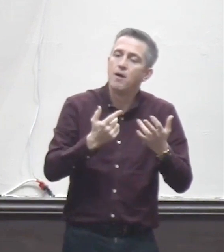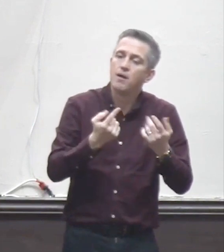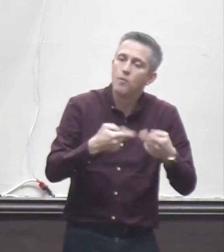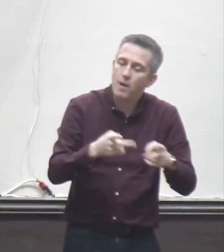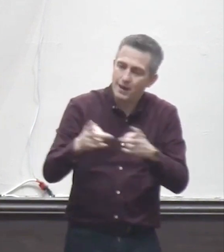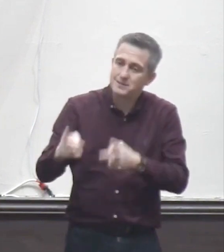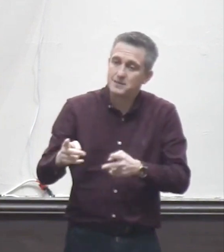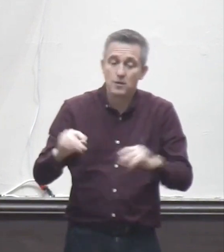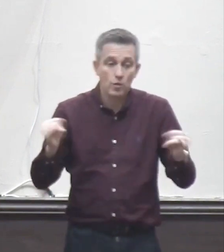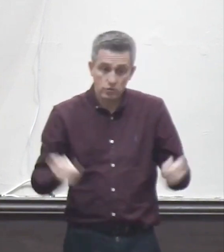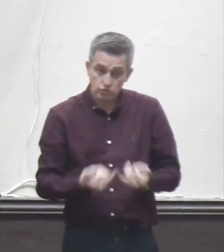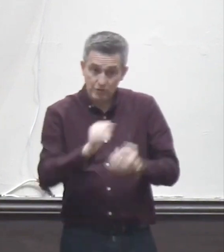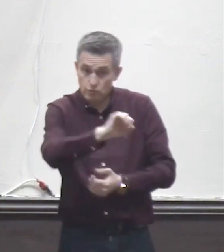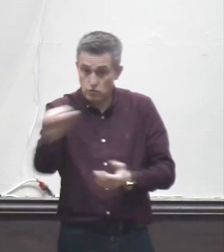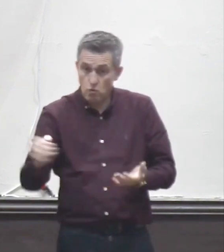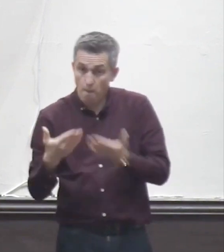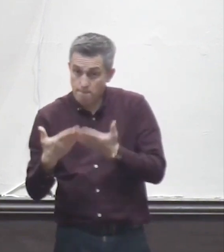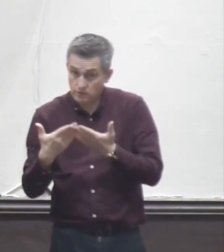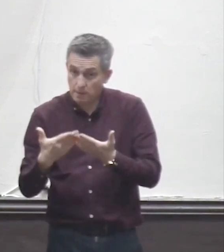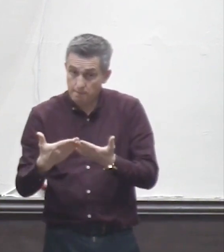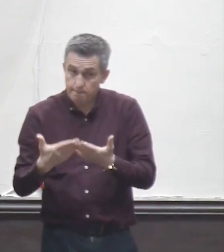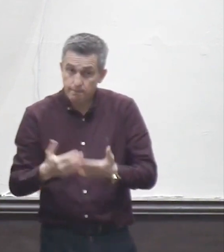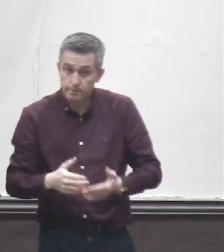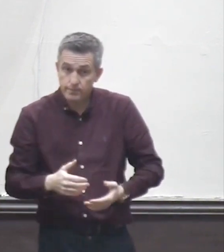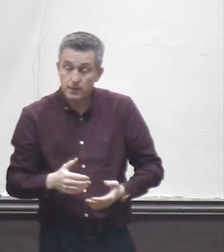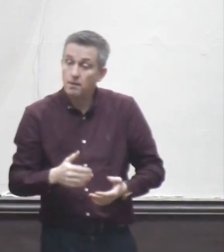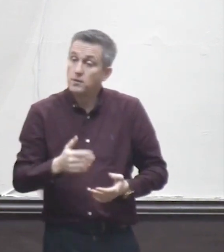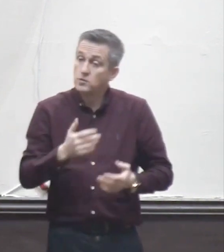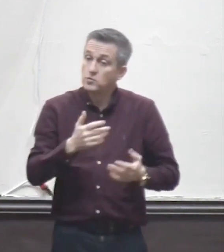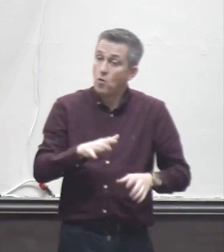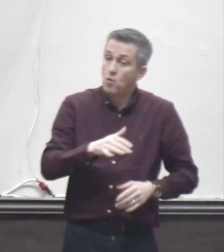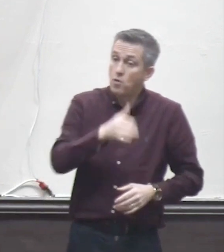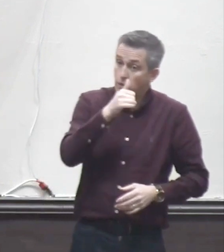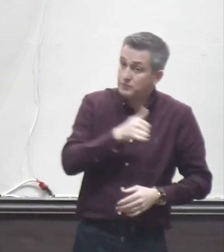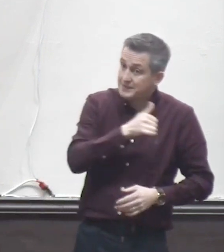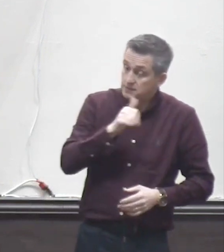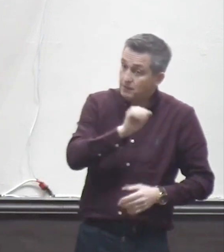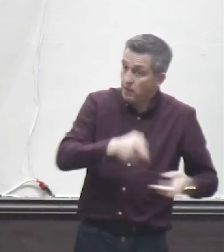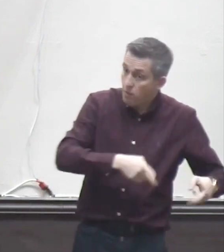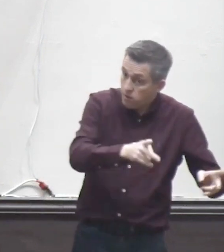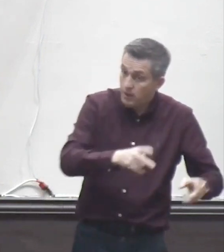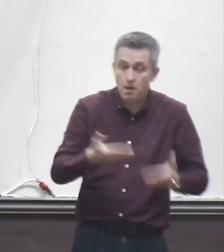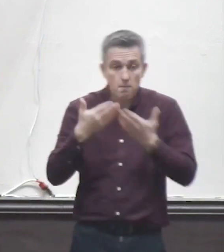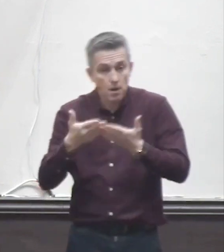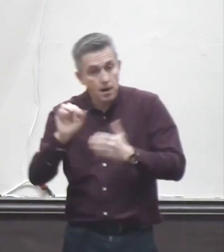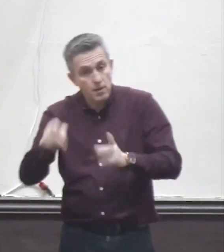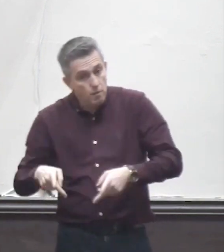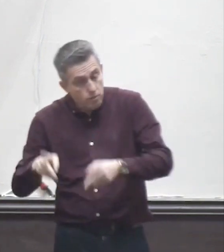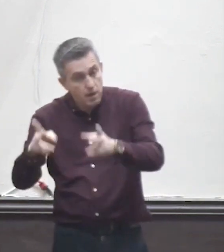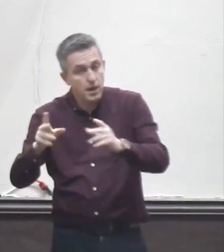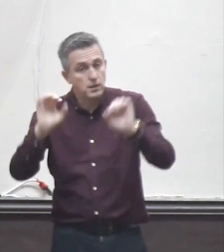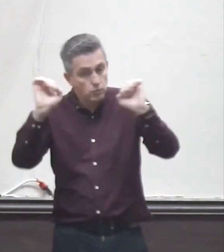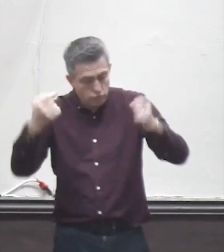says, لَكُمْ دِينُكُمْ وَلِيَ دِينُ. They have their religion and they act upon that, and you have your religion and let you act upon your